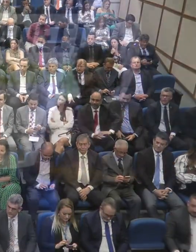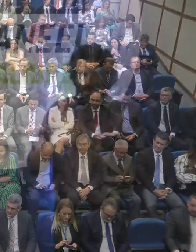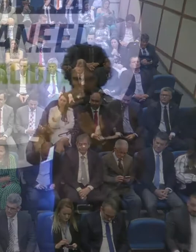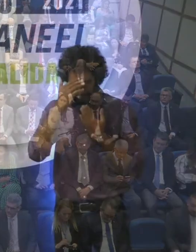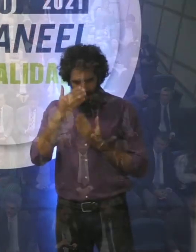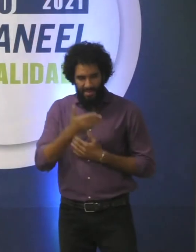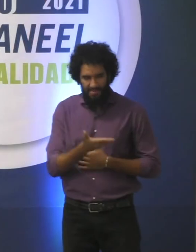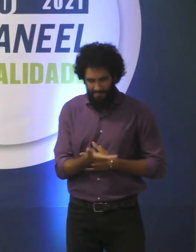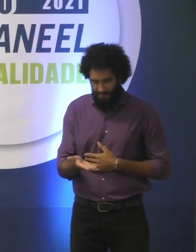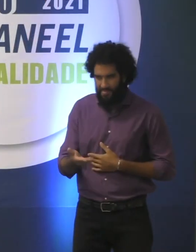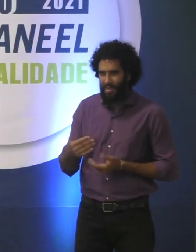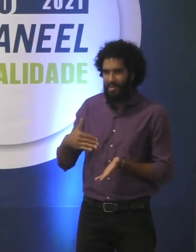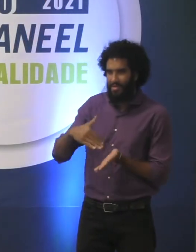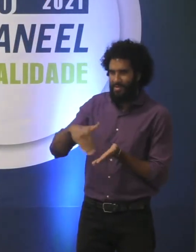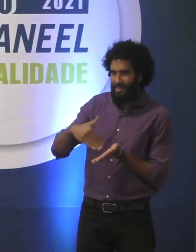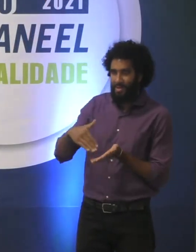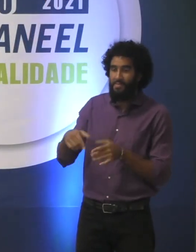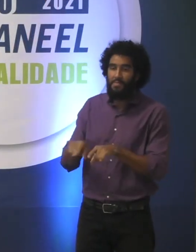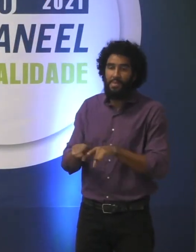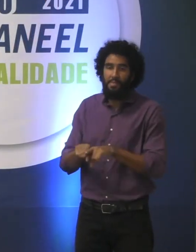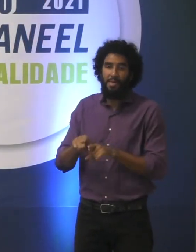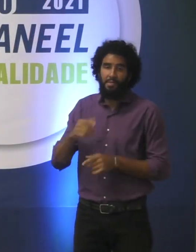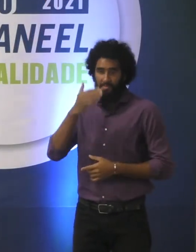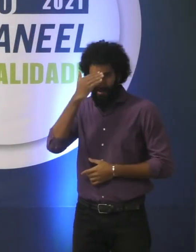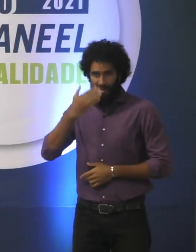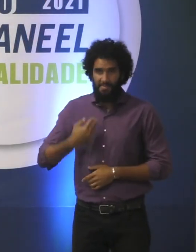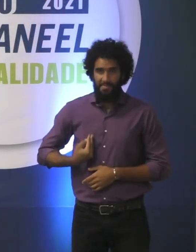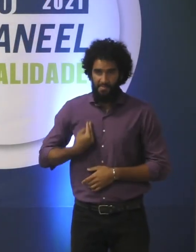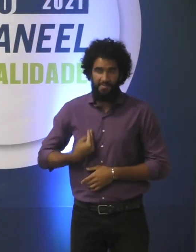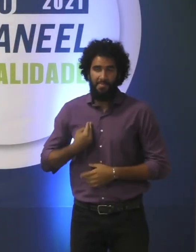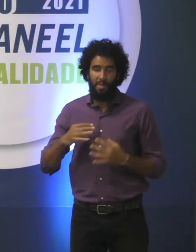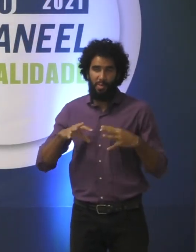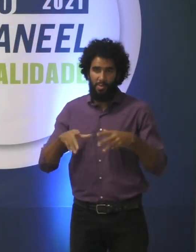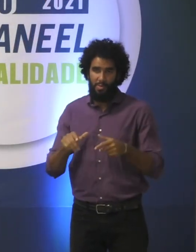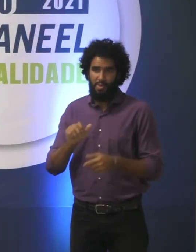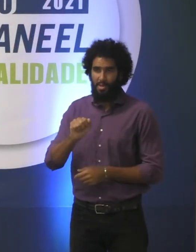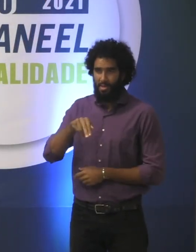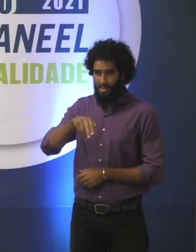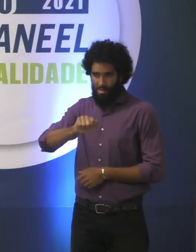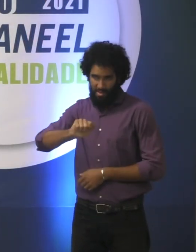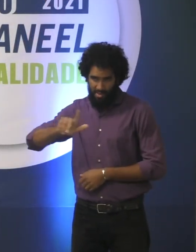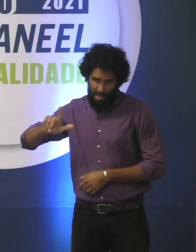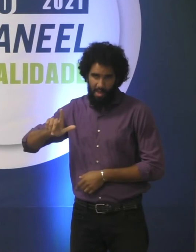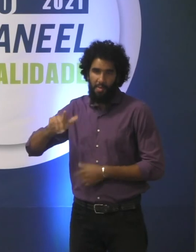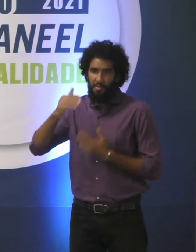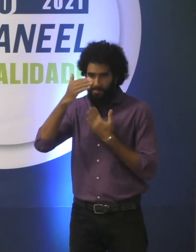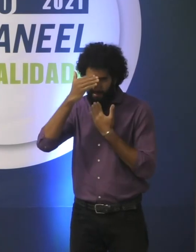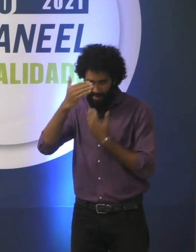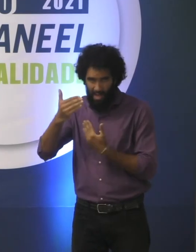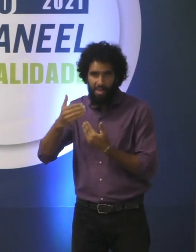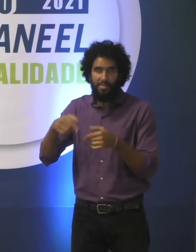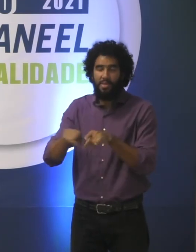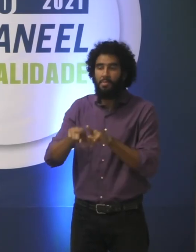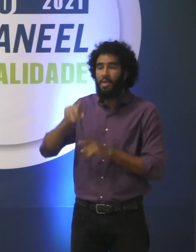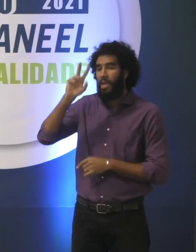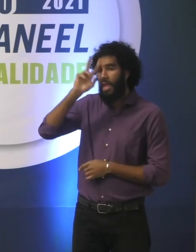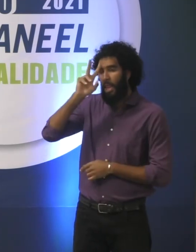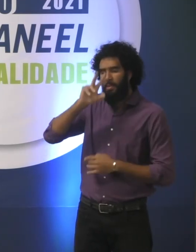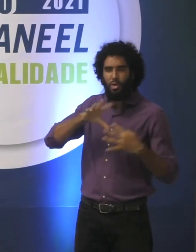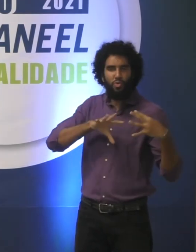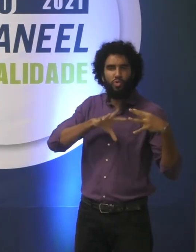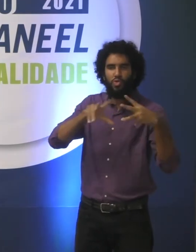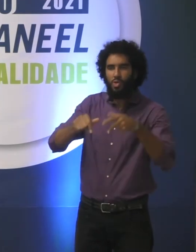Agradecemos ao secretário, agradecemos também a presença de todos, a Agência Nacional de Energia Elétrica agradece, reconhece todos que